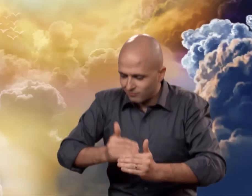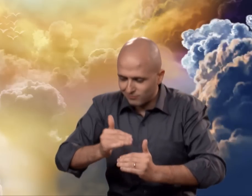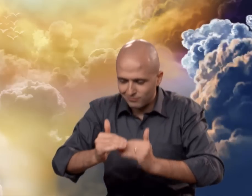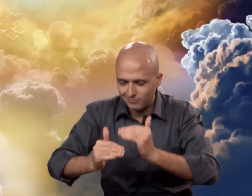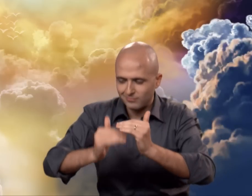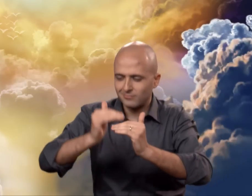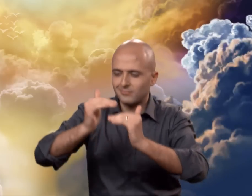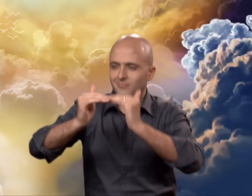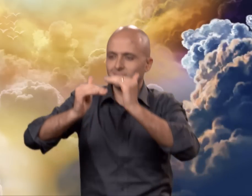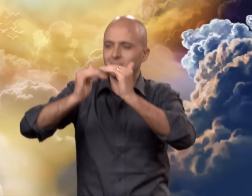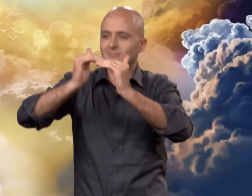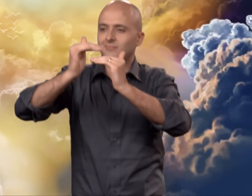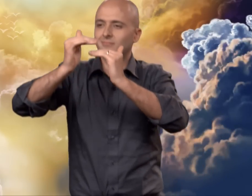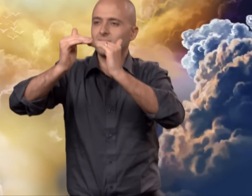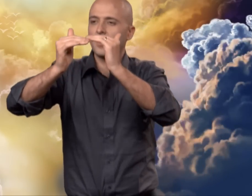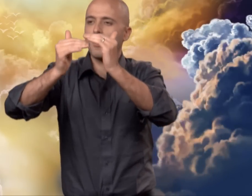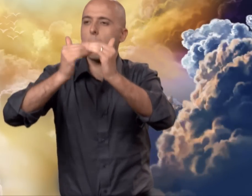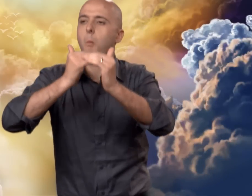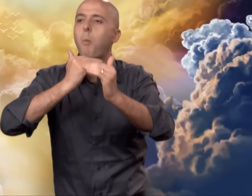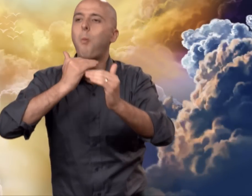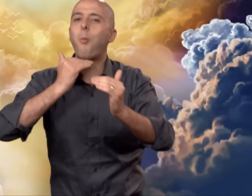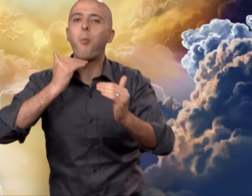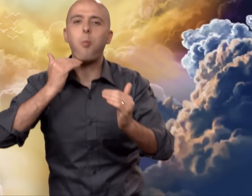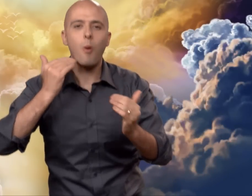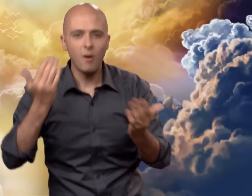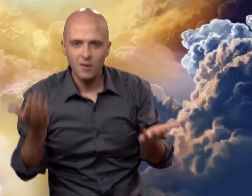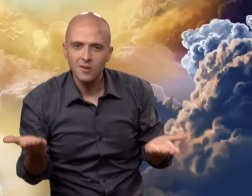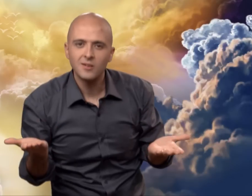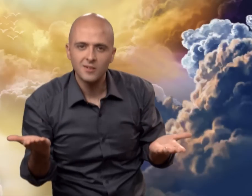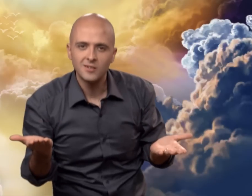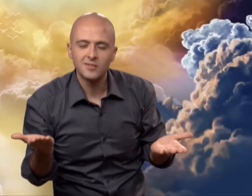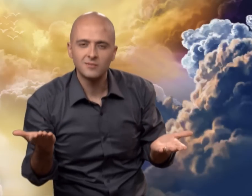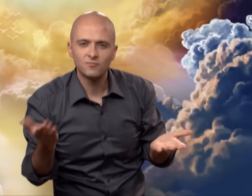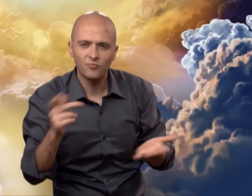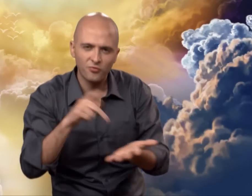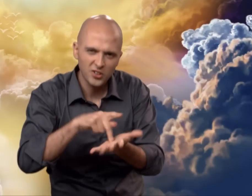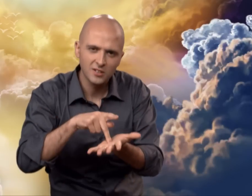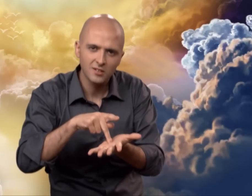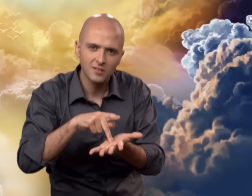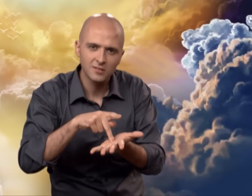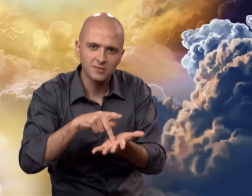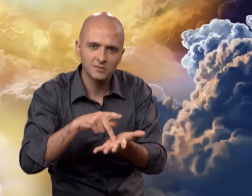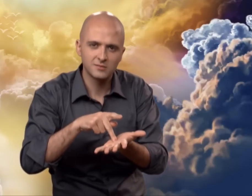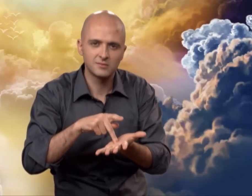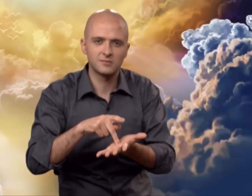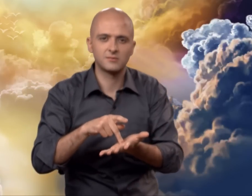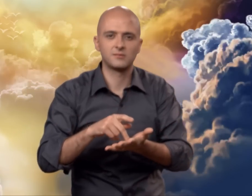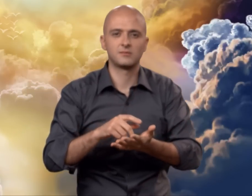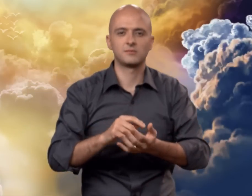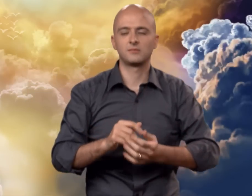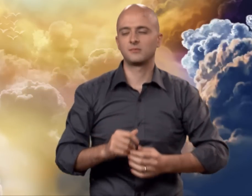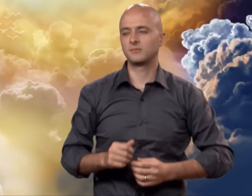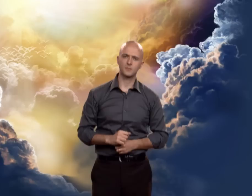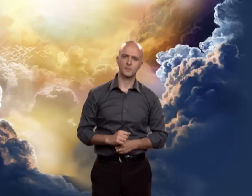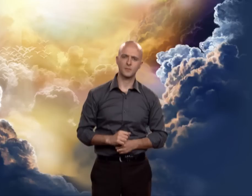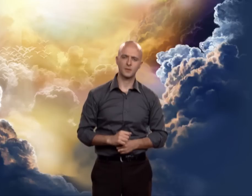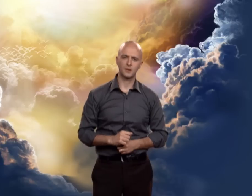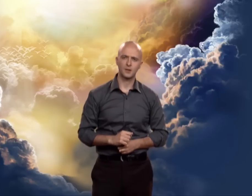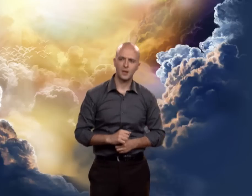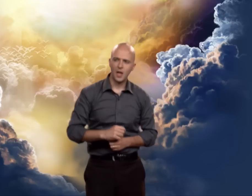eternamente a arder e que pelos pecados de uma vida tão breve serão torturados enquanto Deus existir. Onde